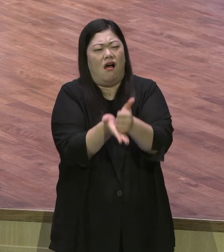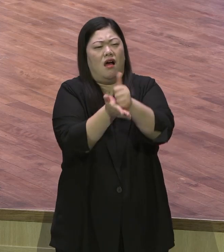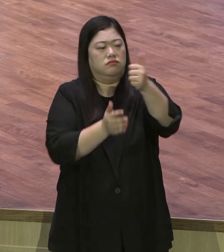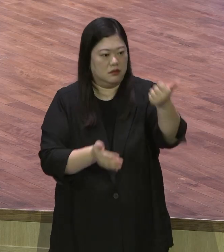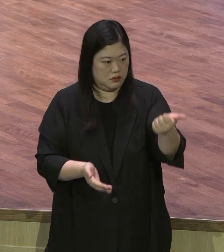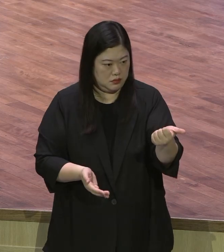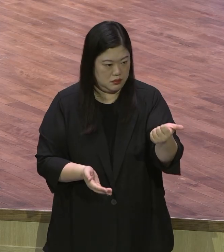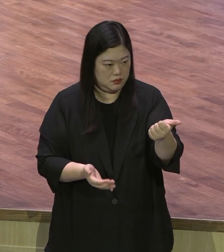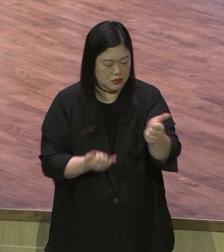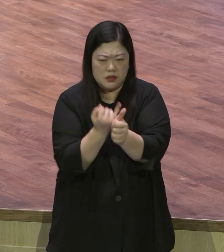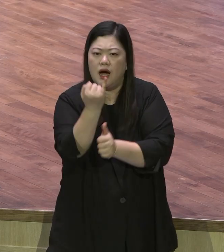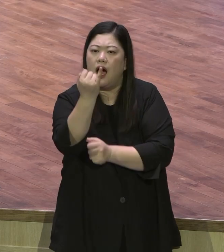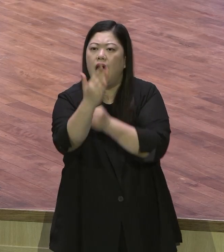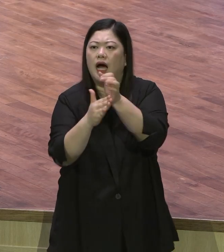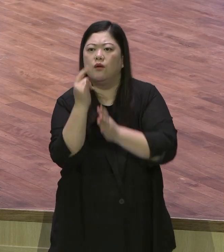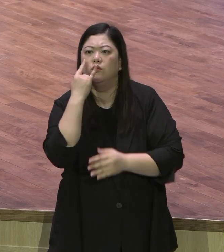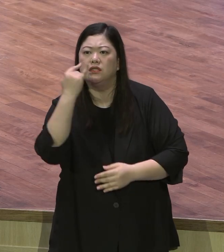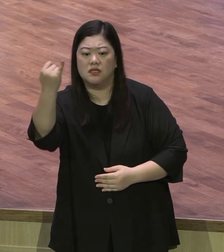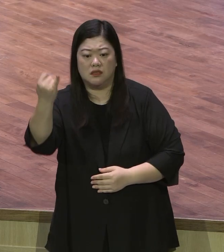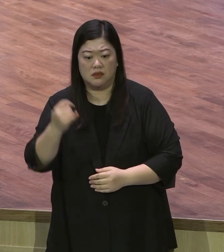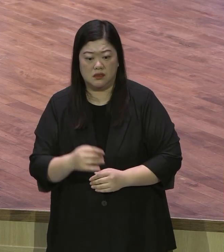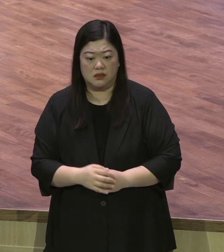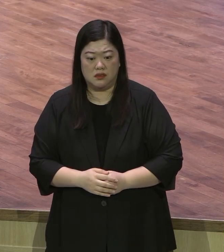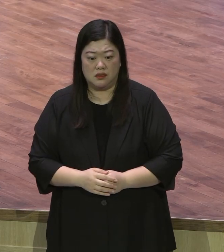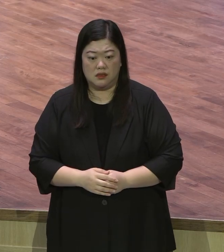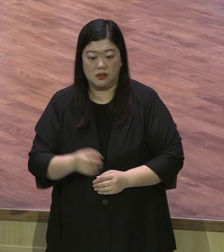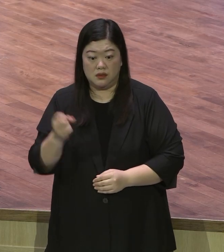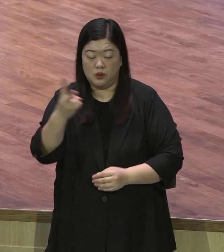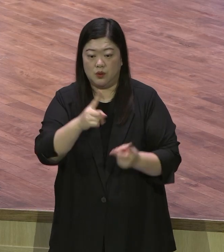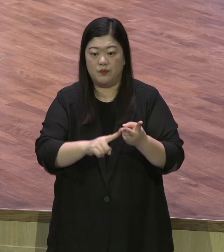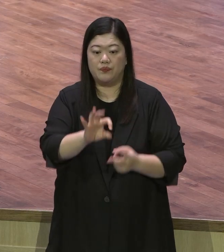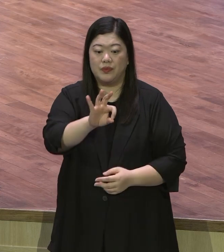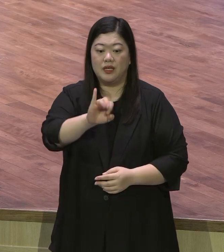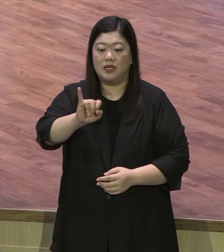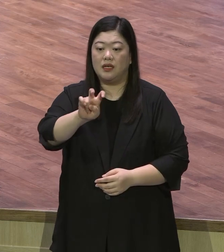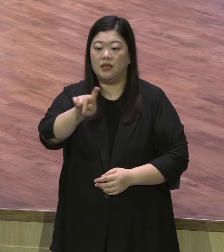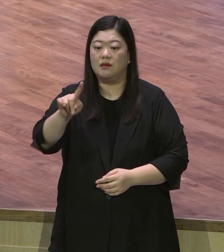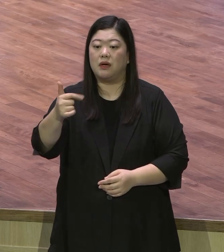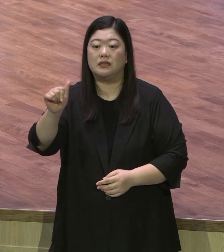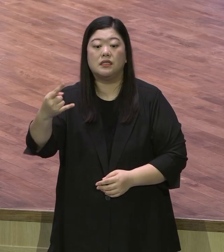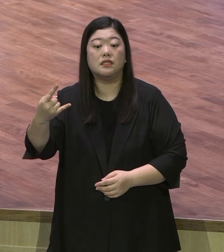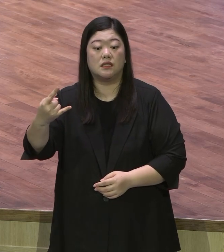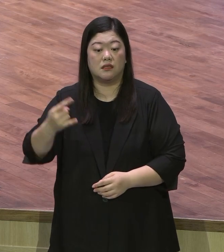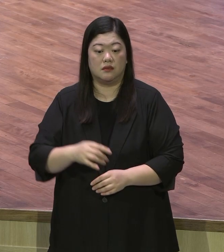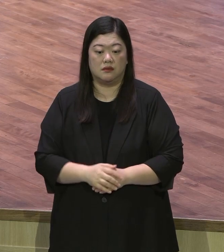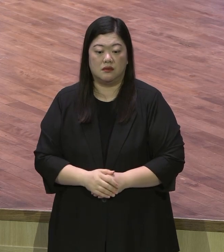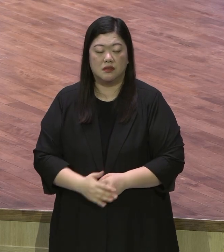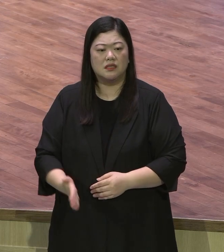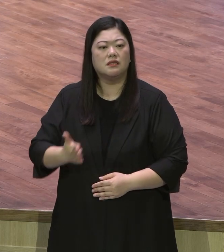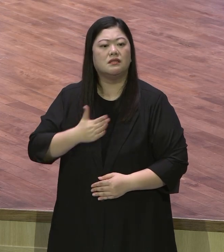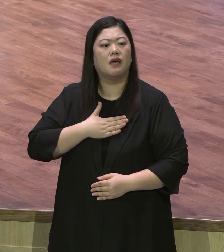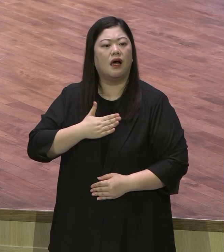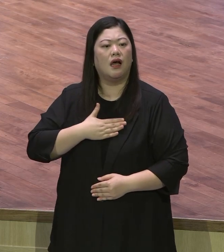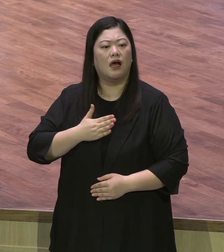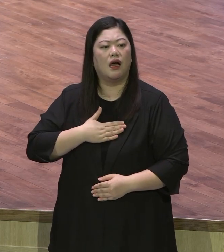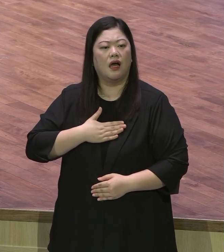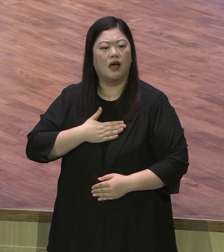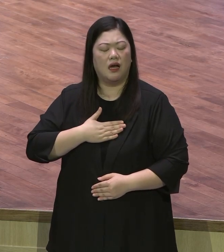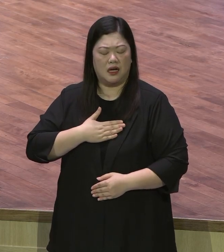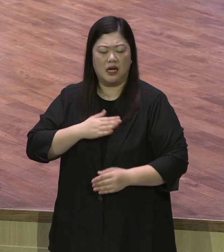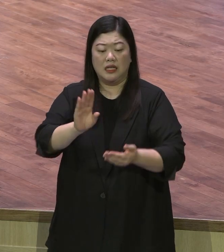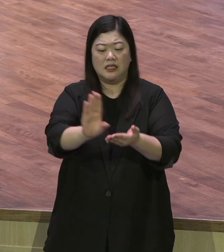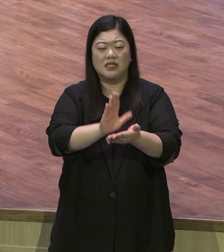만들어가요. 이만희는 어떻습니까? 막 신적 존재로 만들어놨어요. 지가 그리스도, 지가 메시아요.